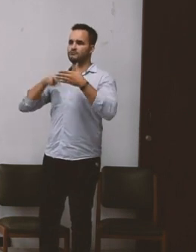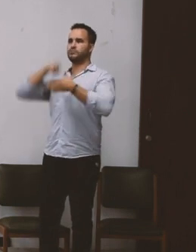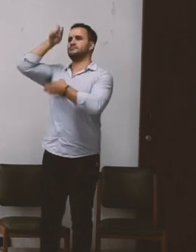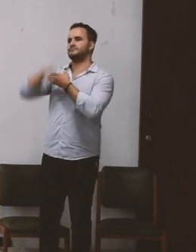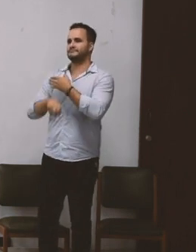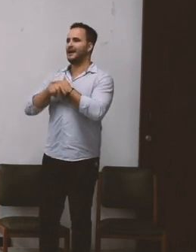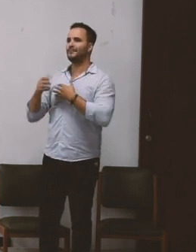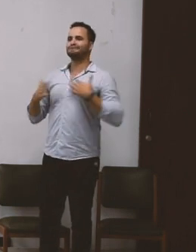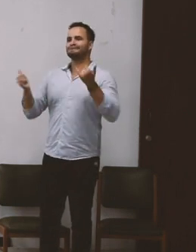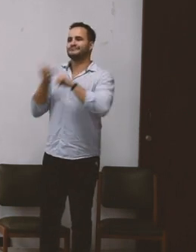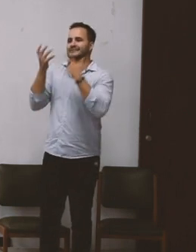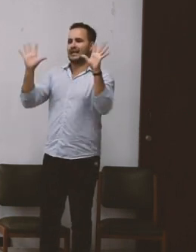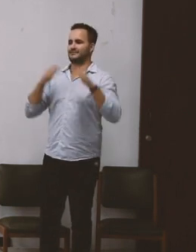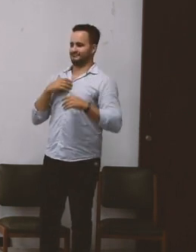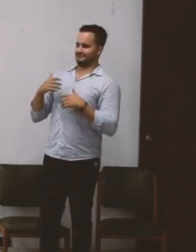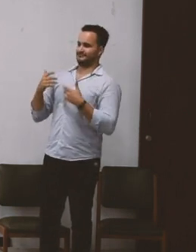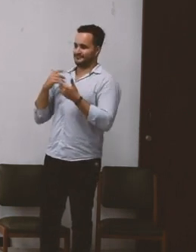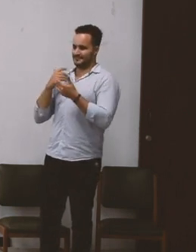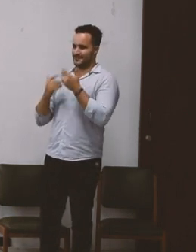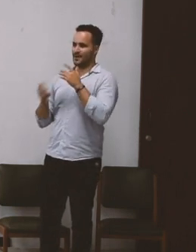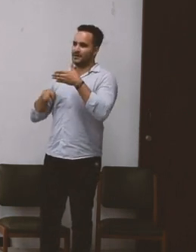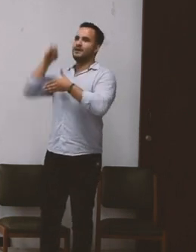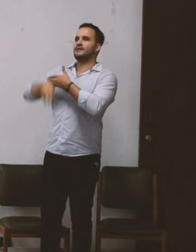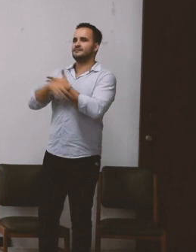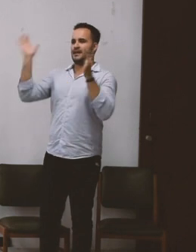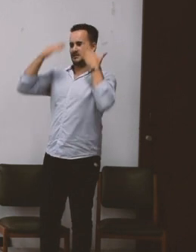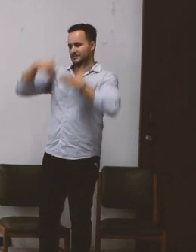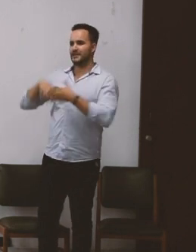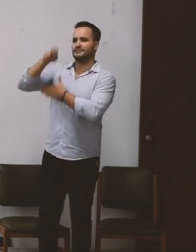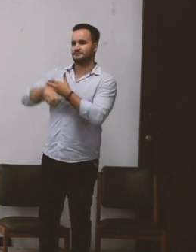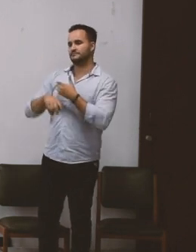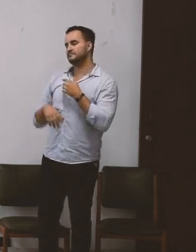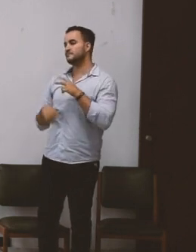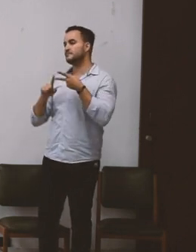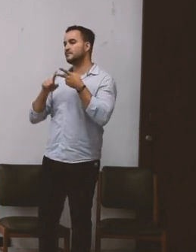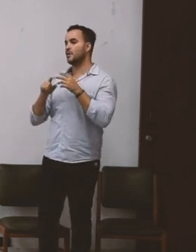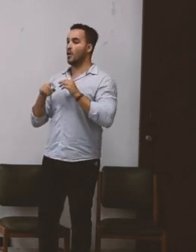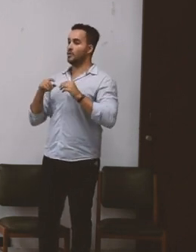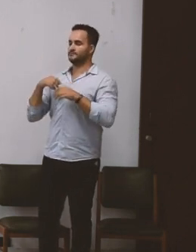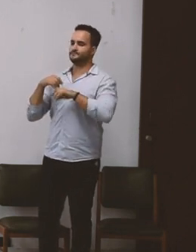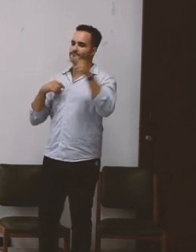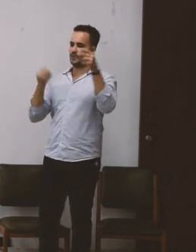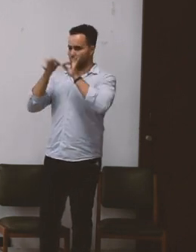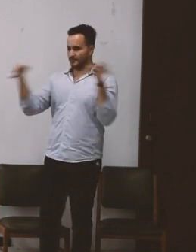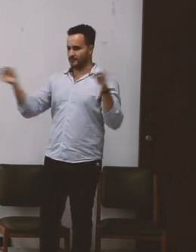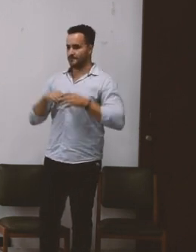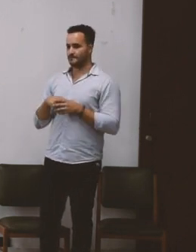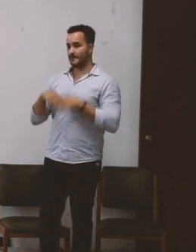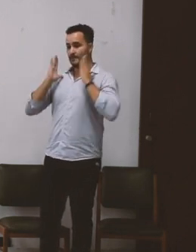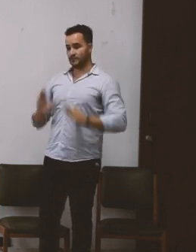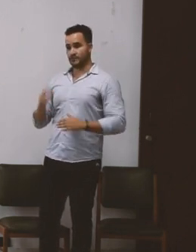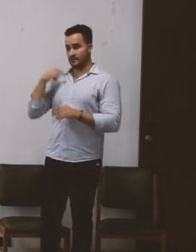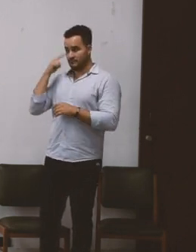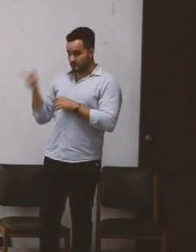que la búsqueda de felicidad persigue la promesa de lo sano, dado que ha ido progresivamente tomando el relevo de lo que se considera una persona sana